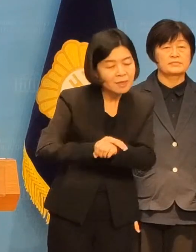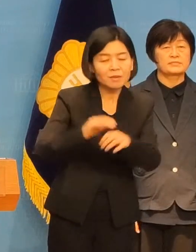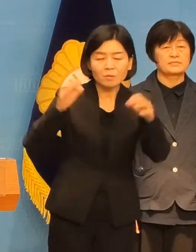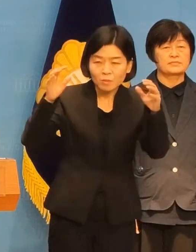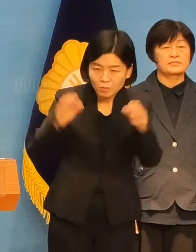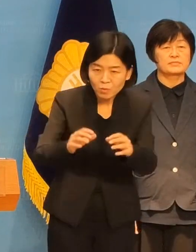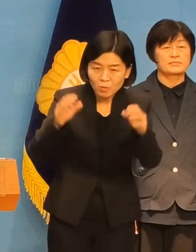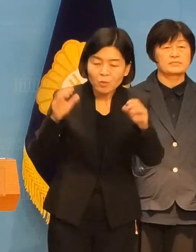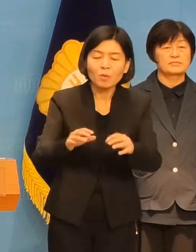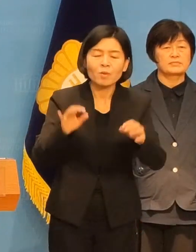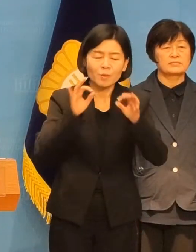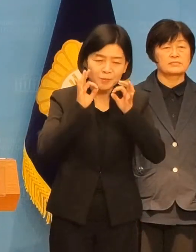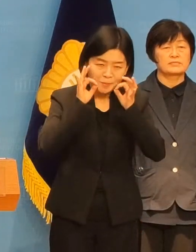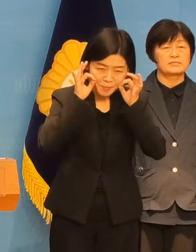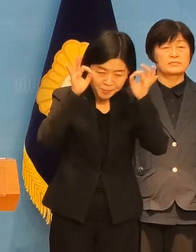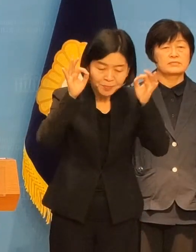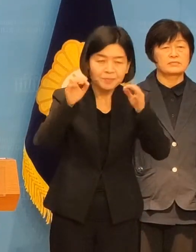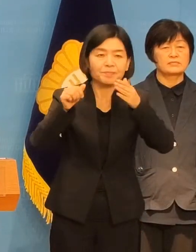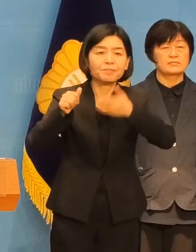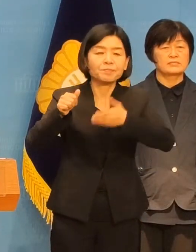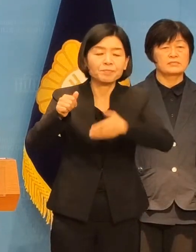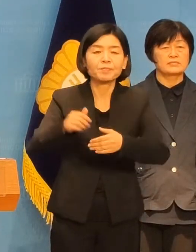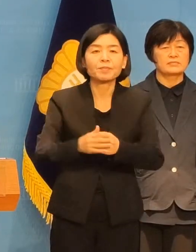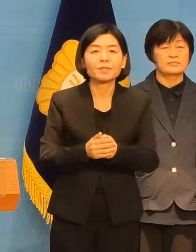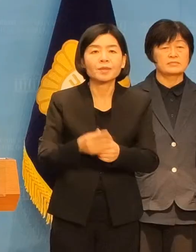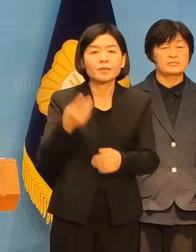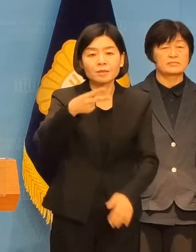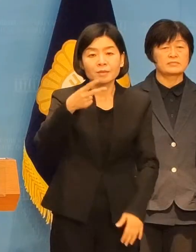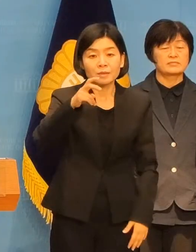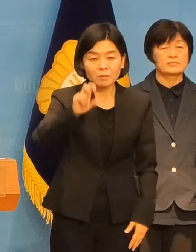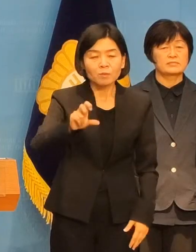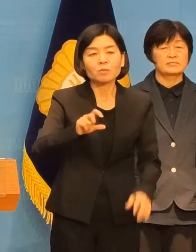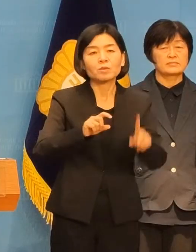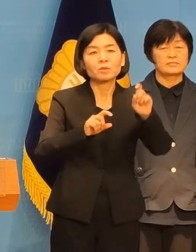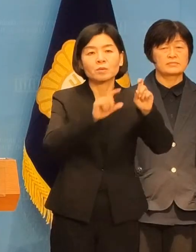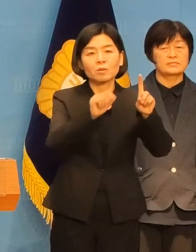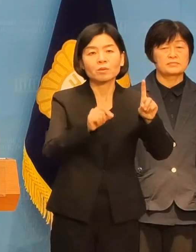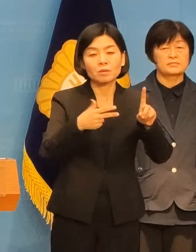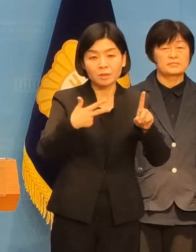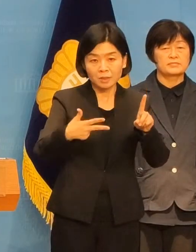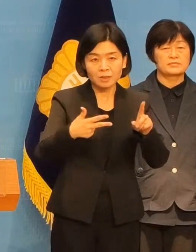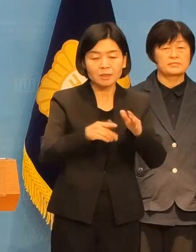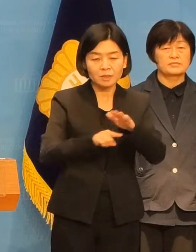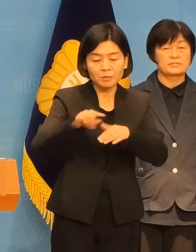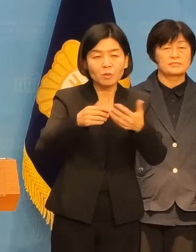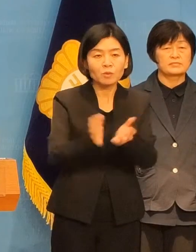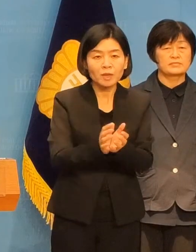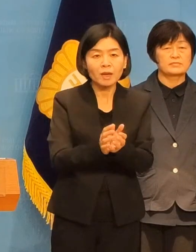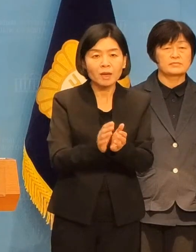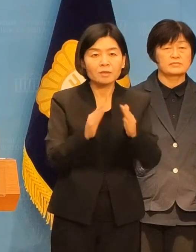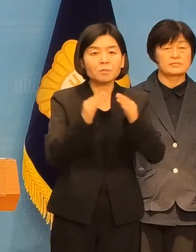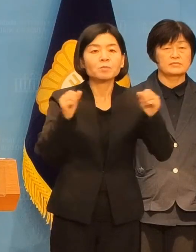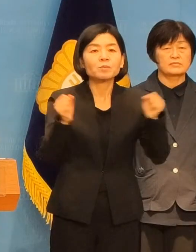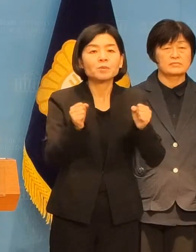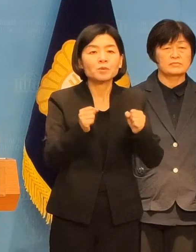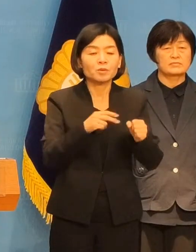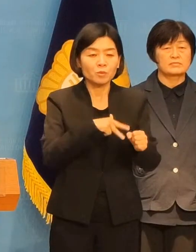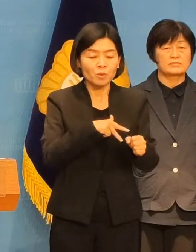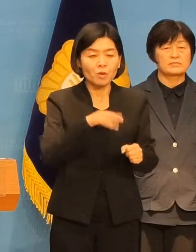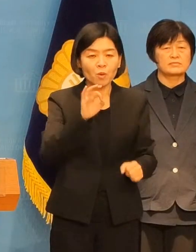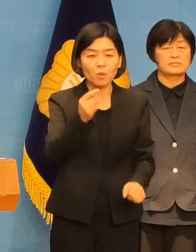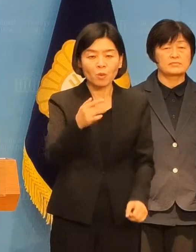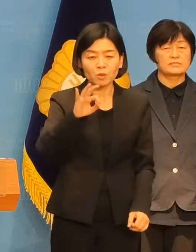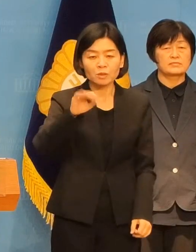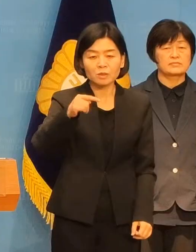것을 간곡히 촉구합니다. 2025년 11월 7일 진보당 전북특별자치도의회 의원